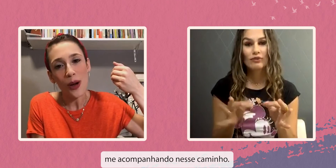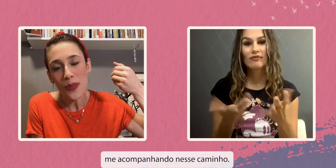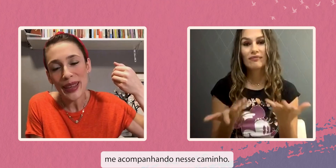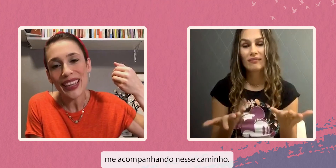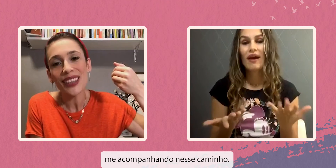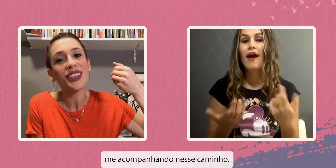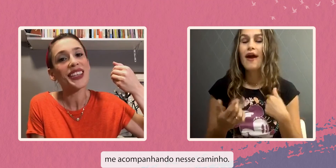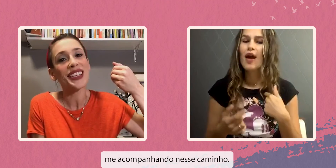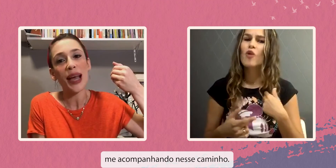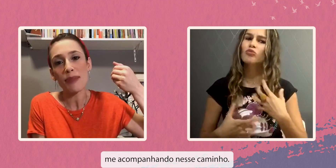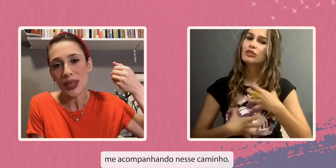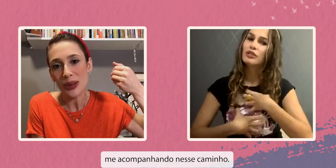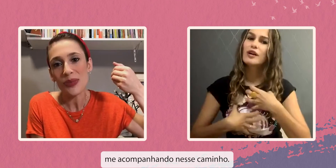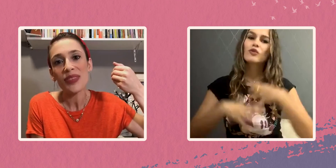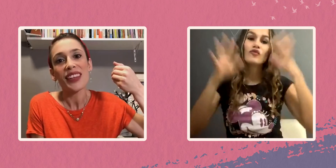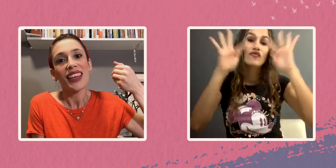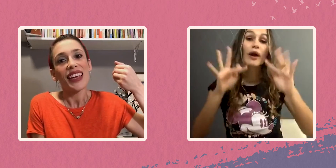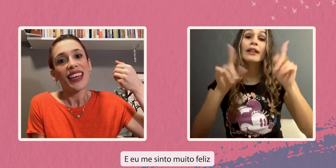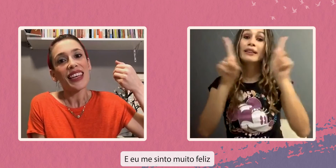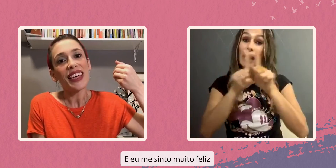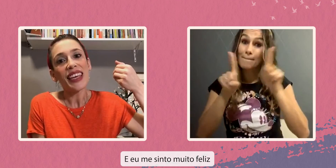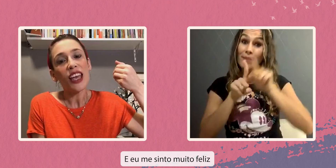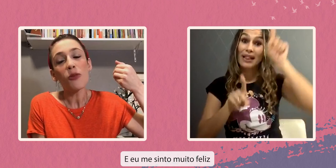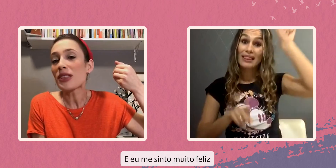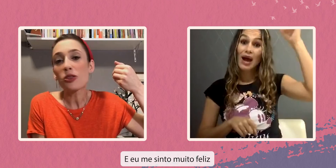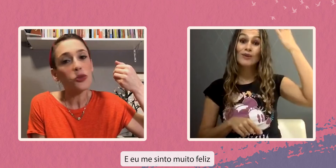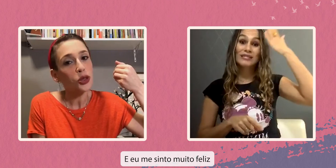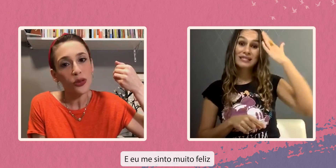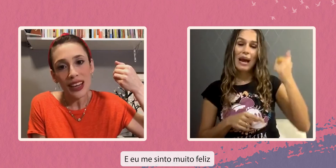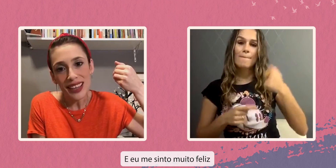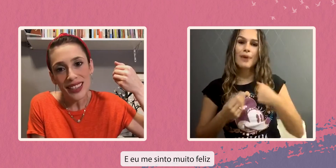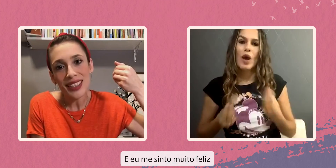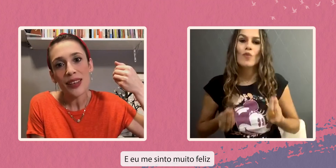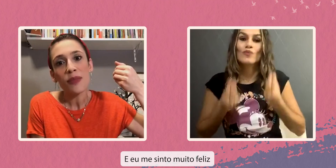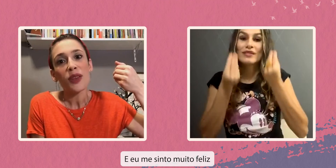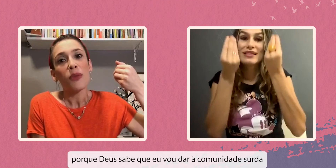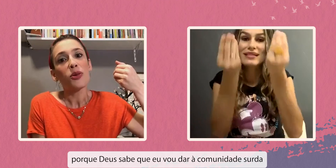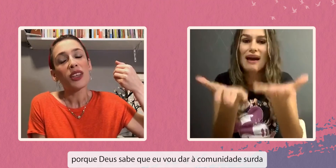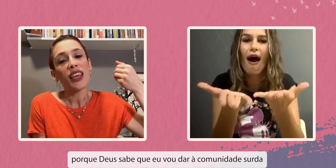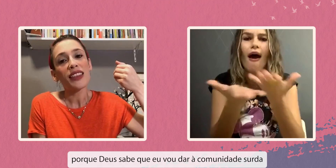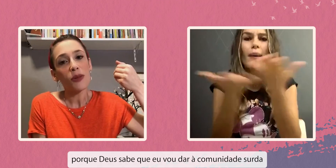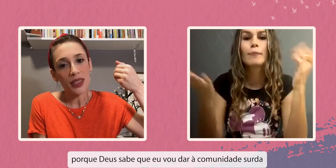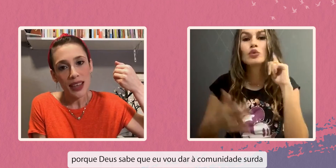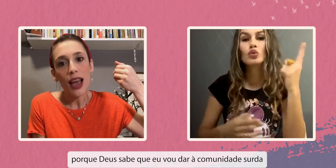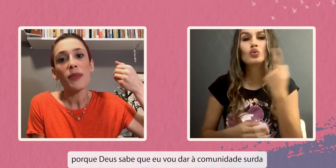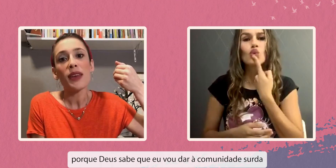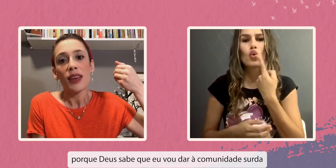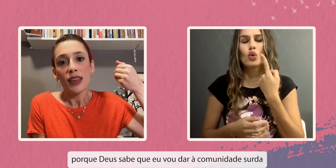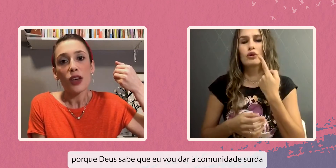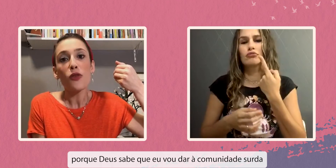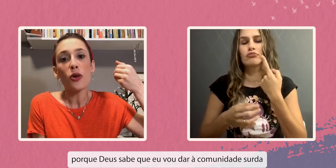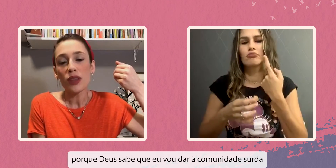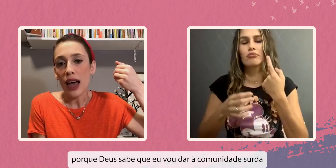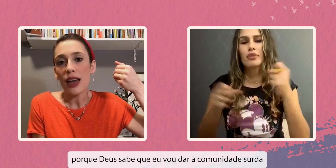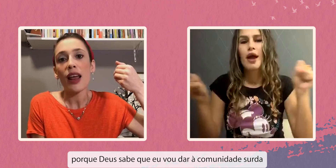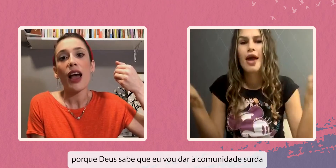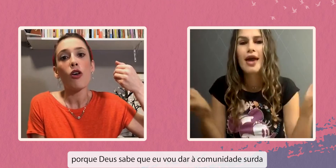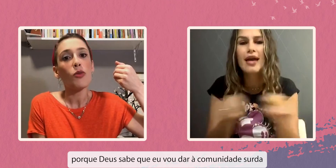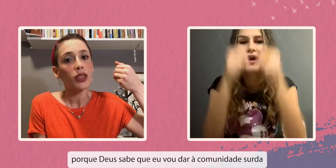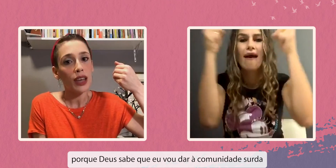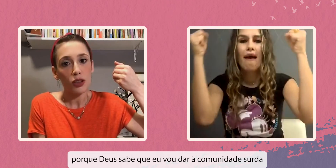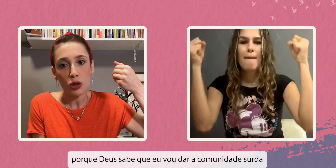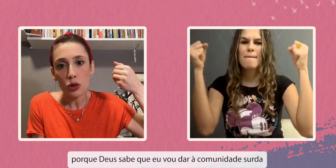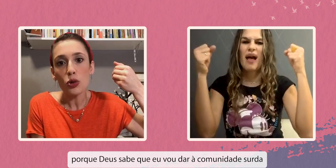comigo, acompanhando nesse caminho. E eu me sinto muito feliz, porque Deus sabe que eu vou dar